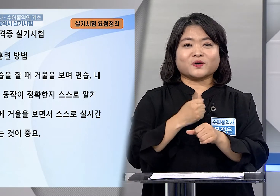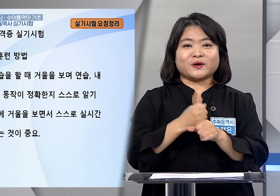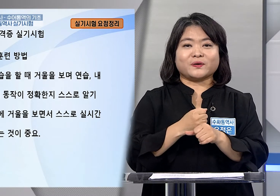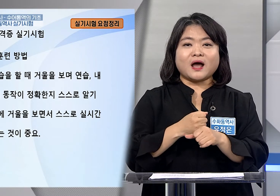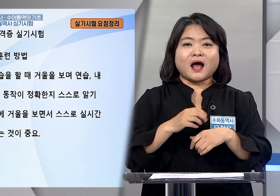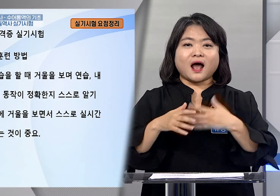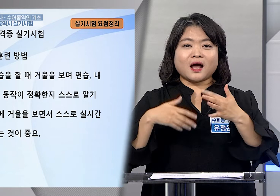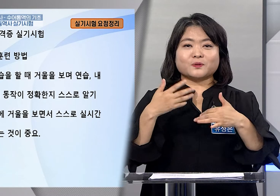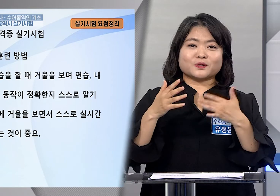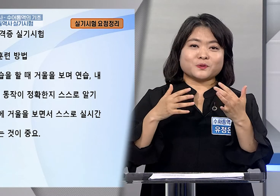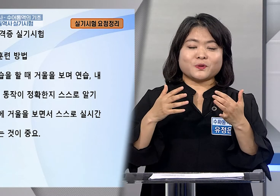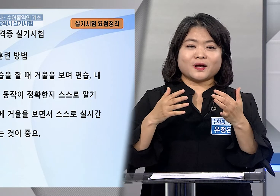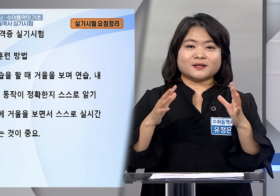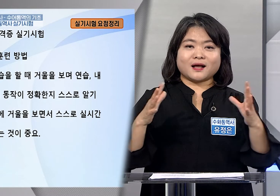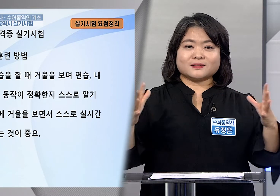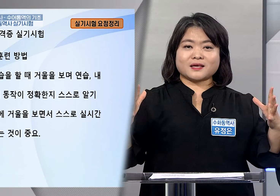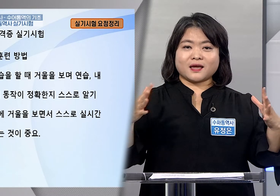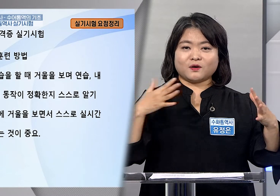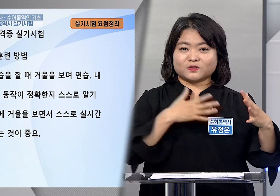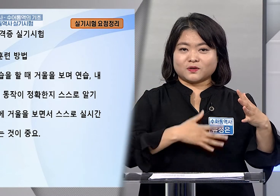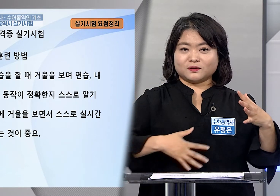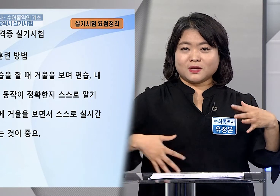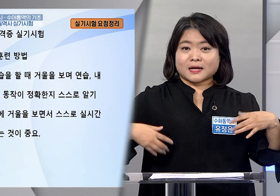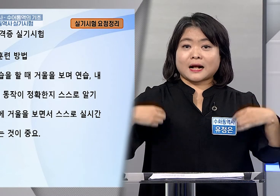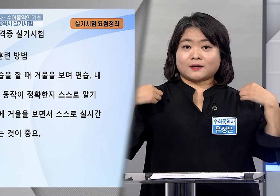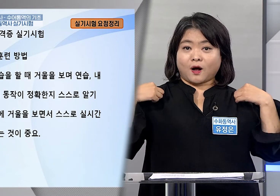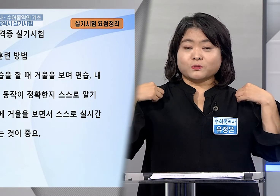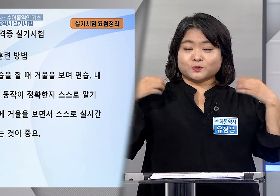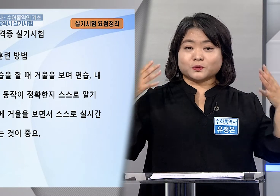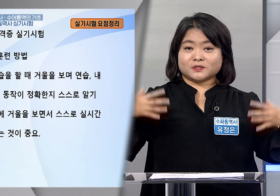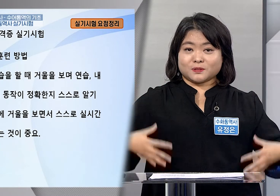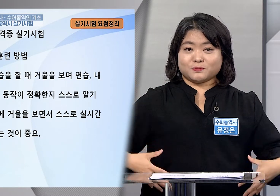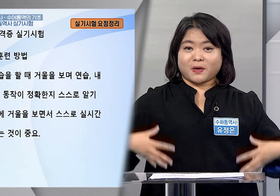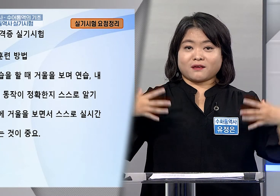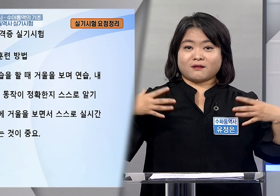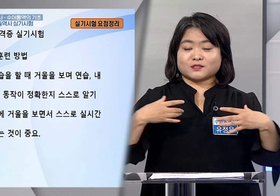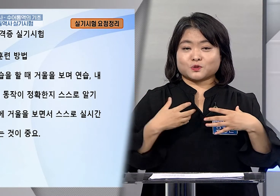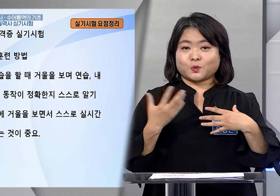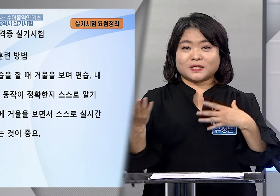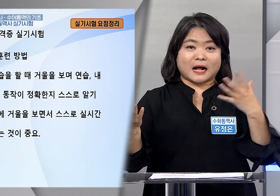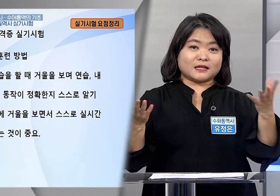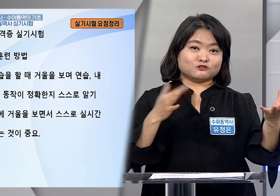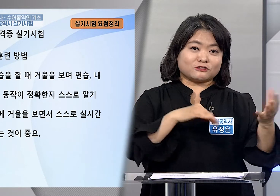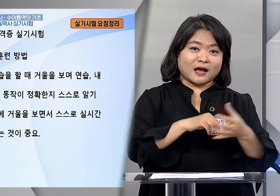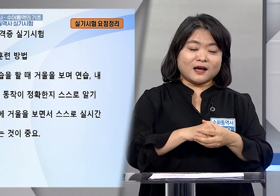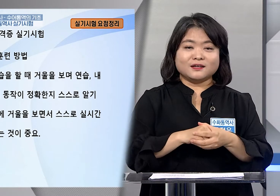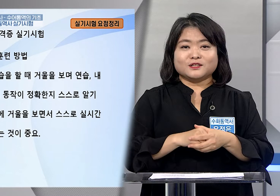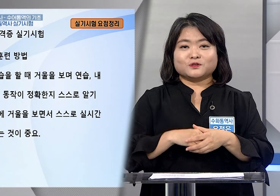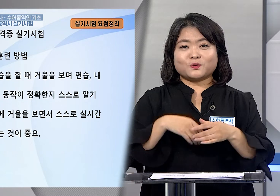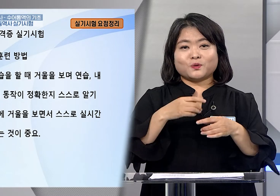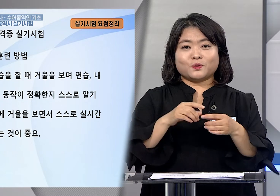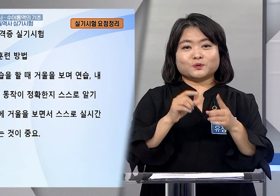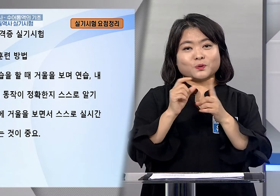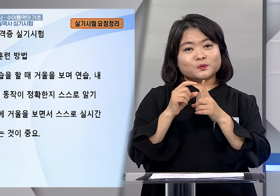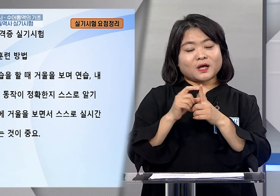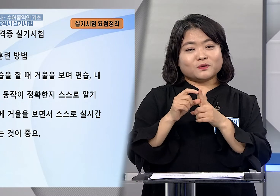거예요. 아, 이렇게 통역하니까 제 어떤 검은 옷을 입은 배경에서 손이 나가는구나. 또 이런